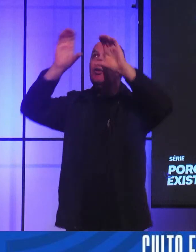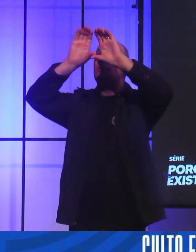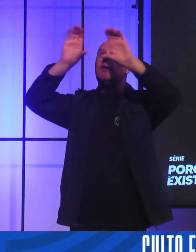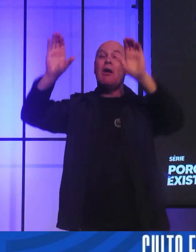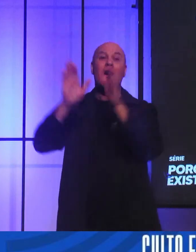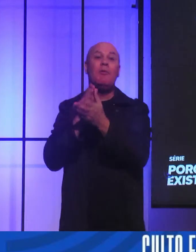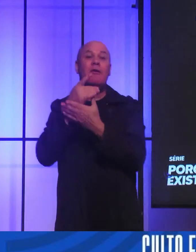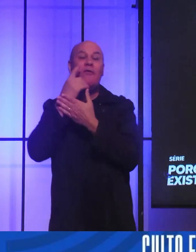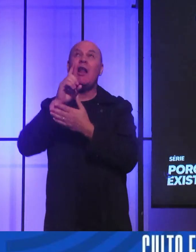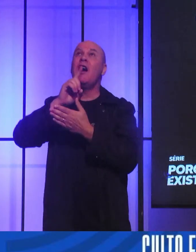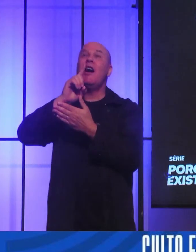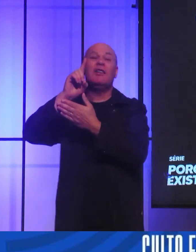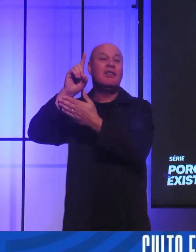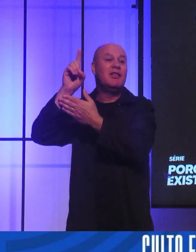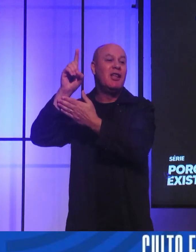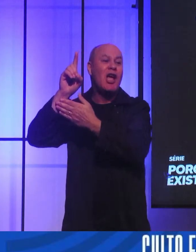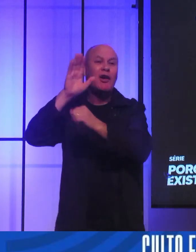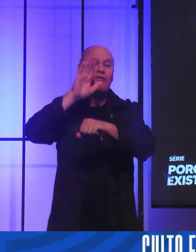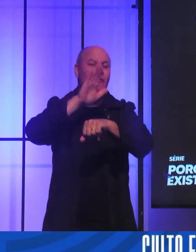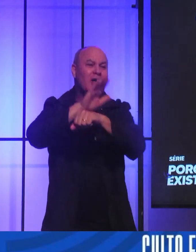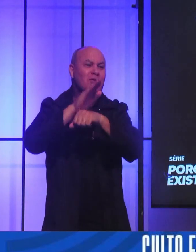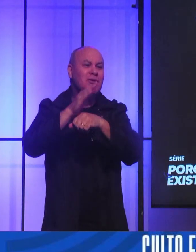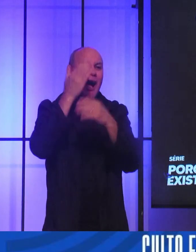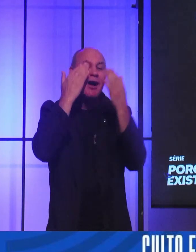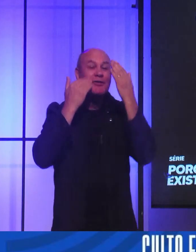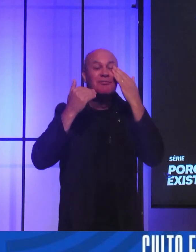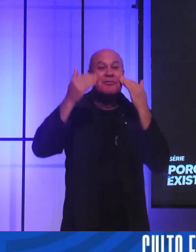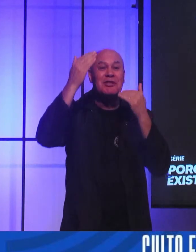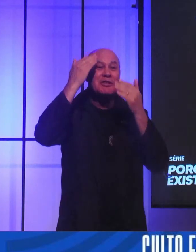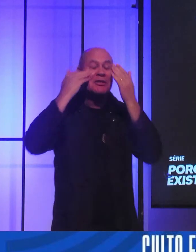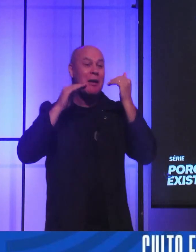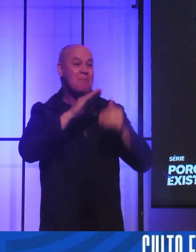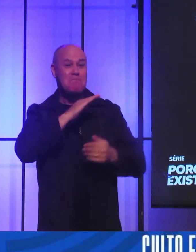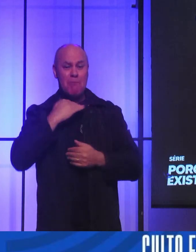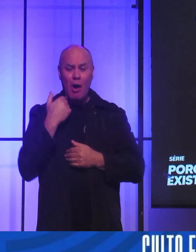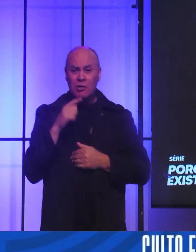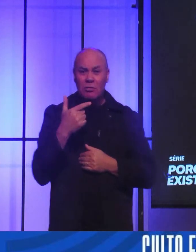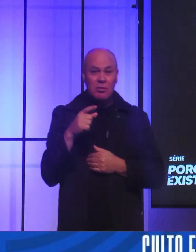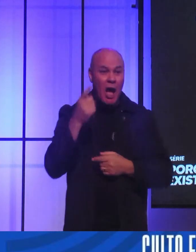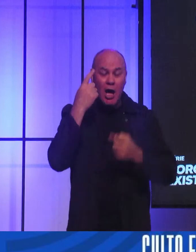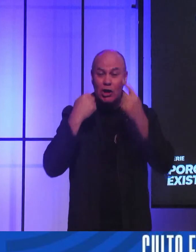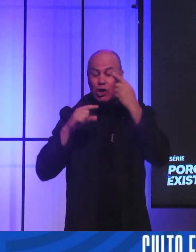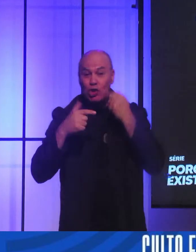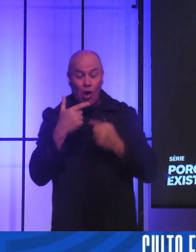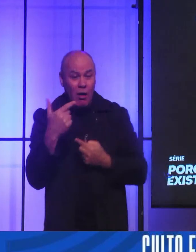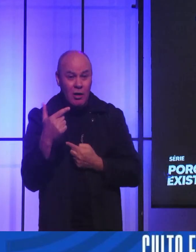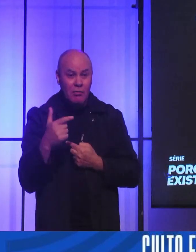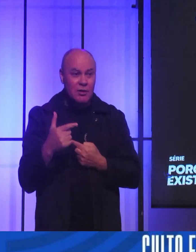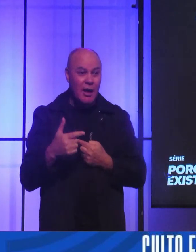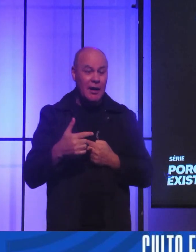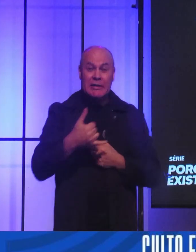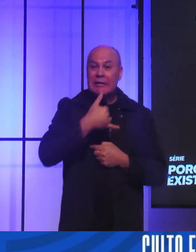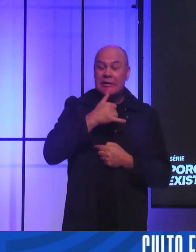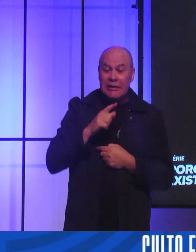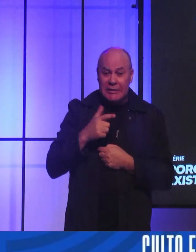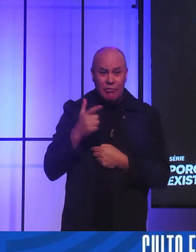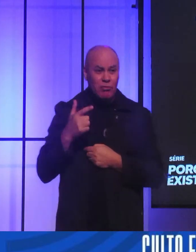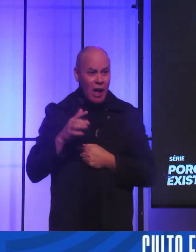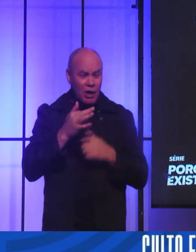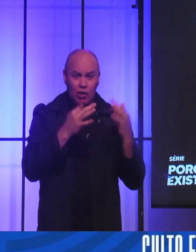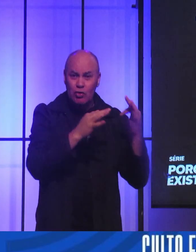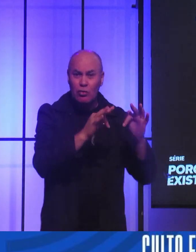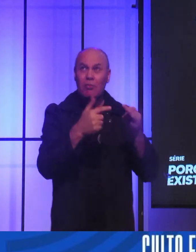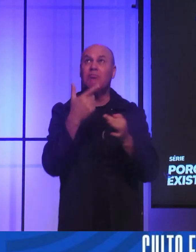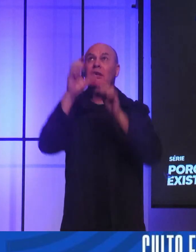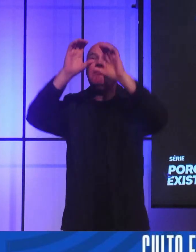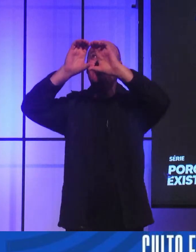Não haverá mais morte, não haverá mais tristeza, não haverá mais choro, não haverá dor, pois a antiga ordem de todas as coisas já